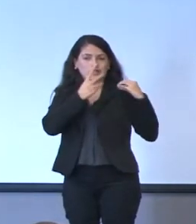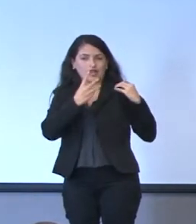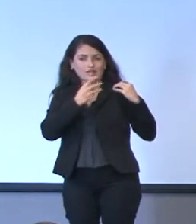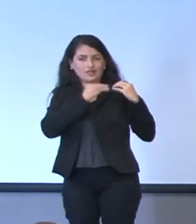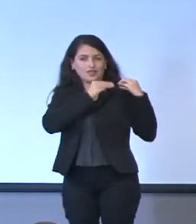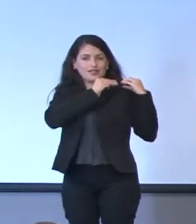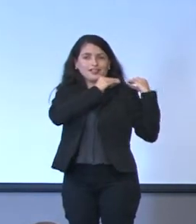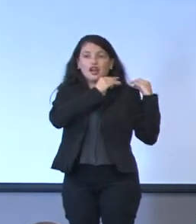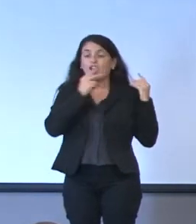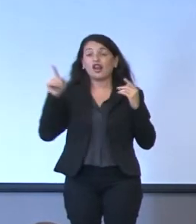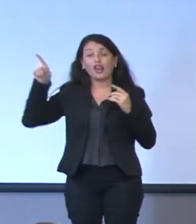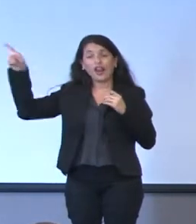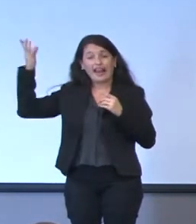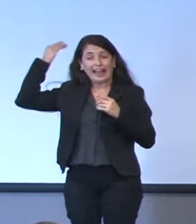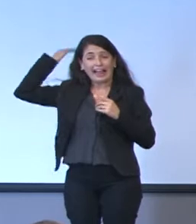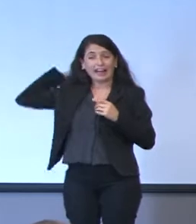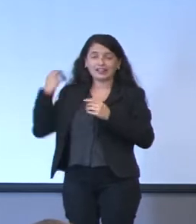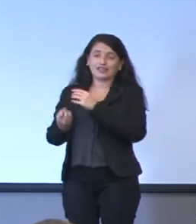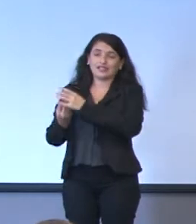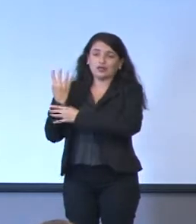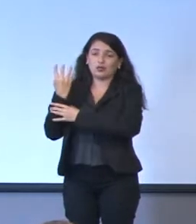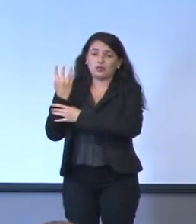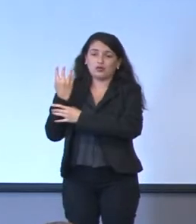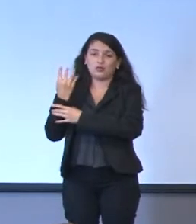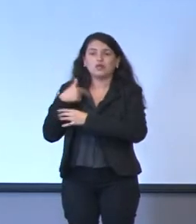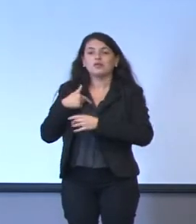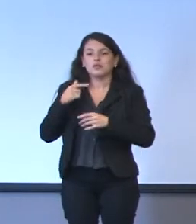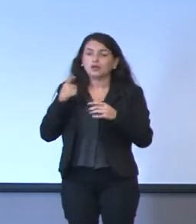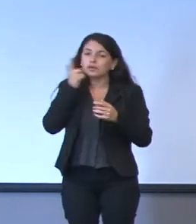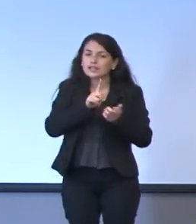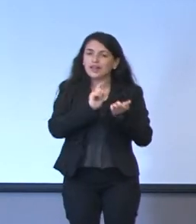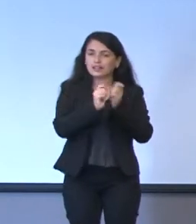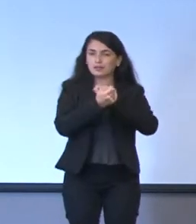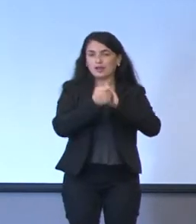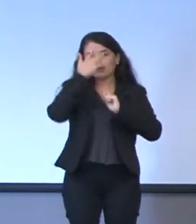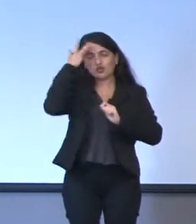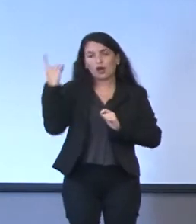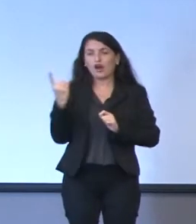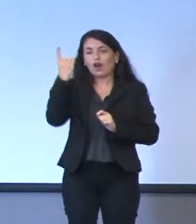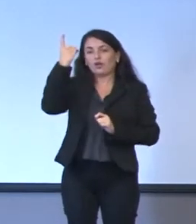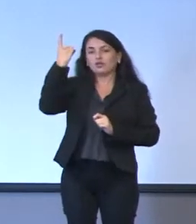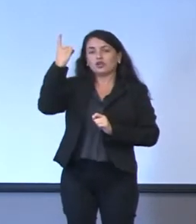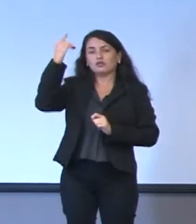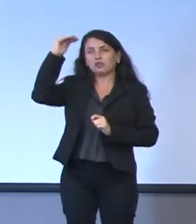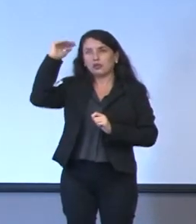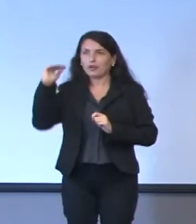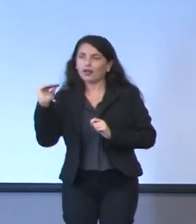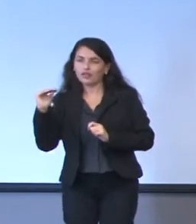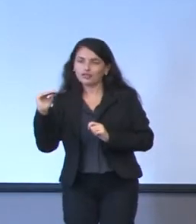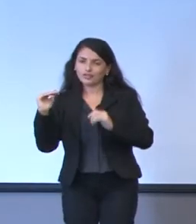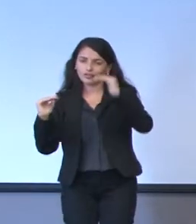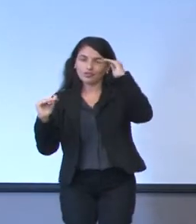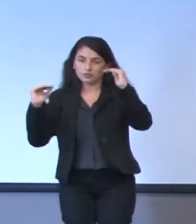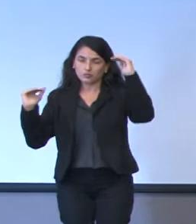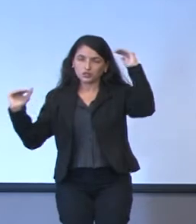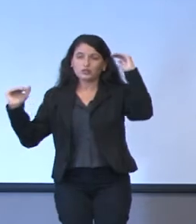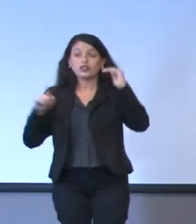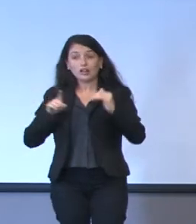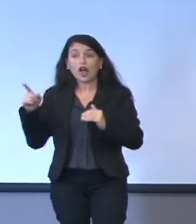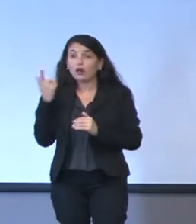Então, o resultado desse processo foi não só uma melhoria no desempenho dos pilotos,